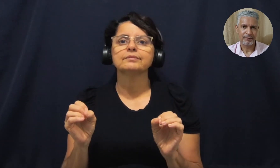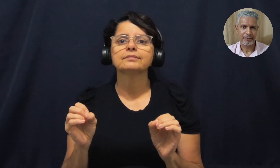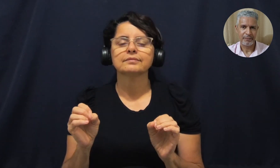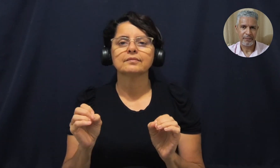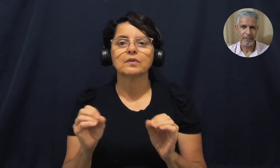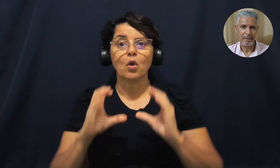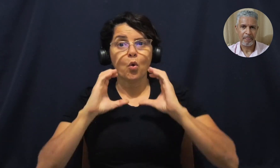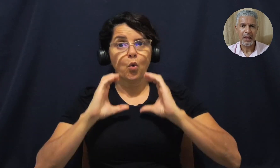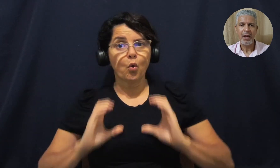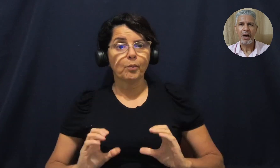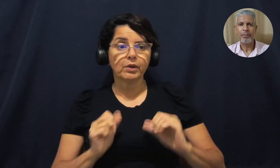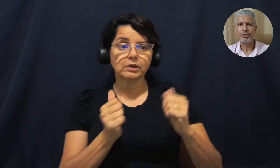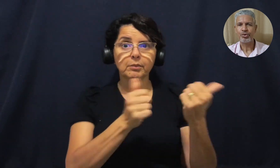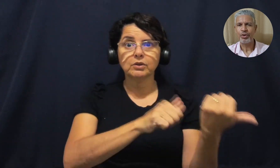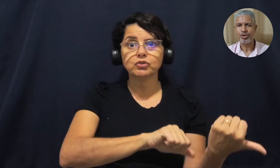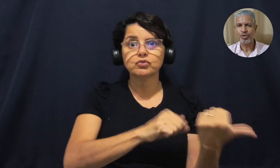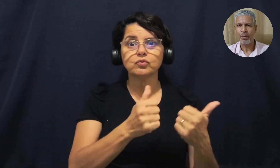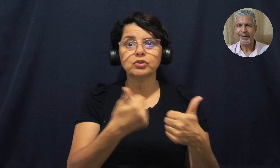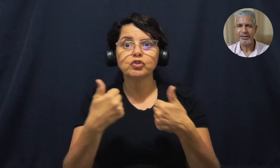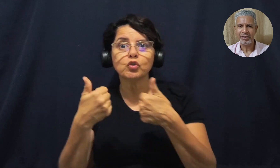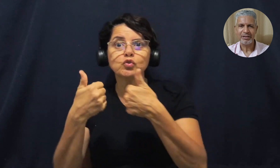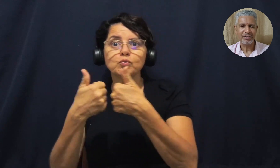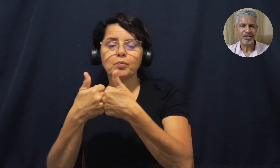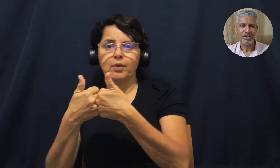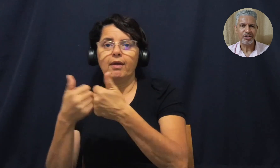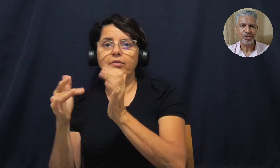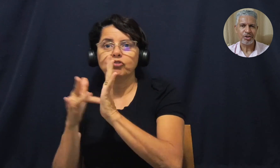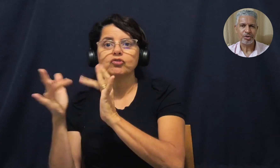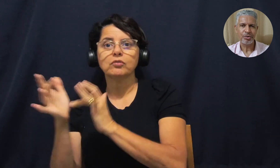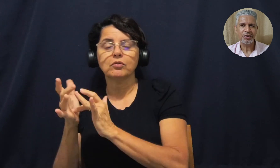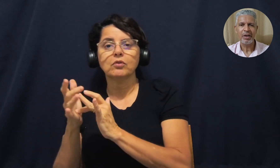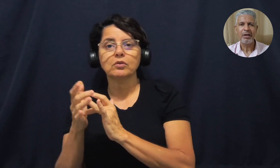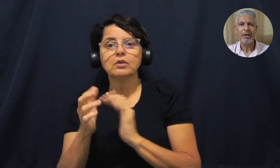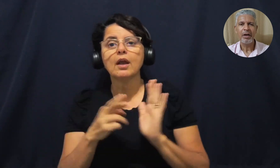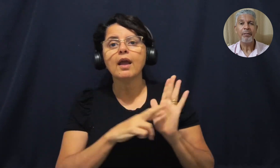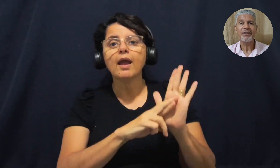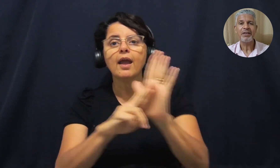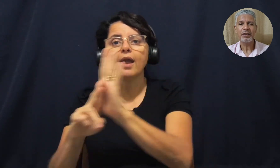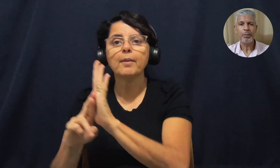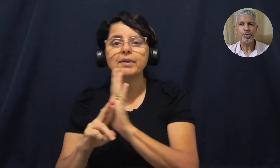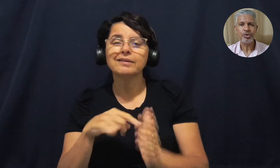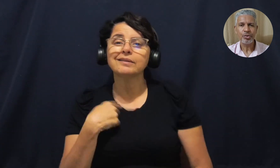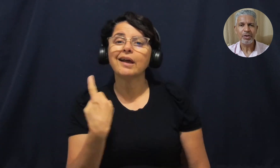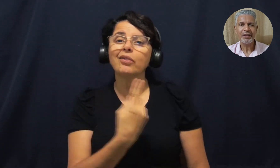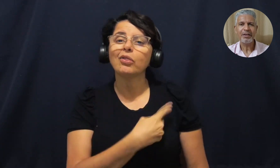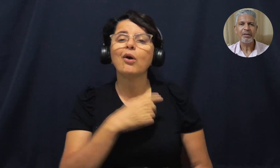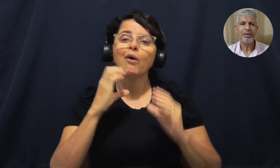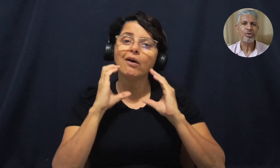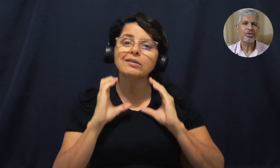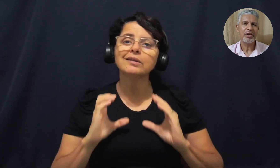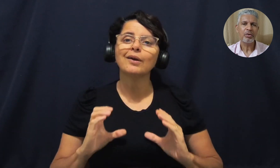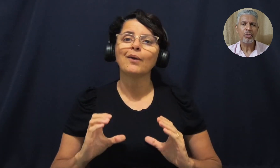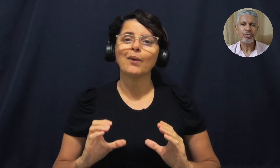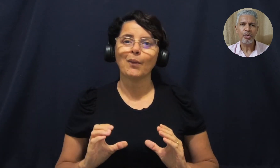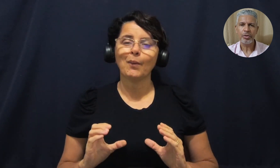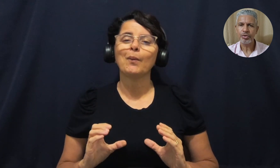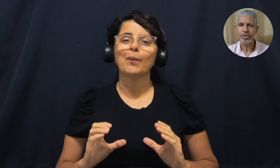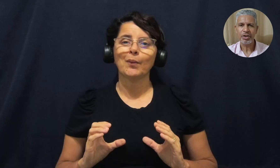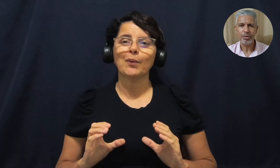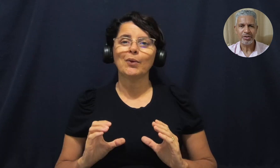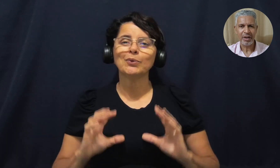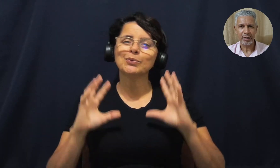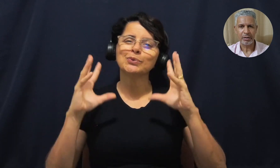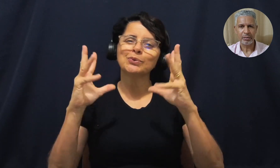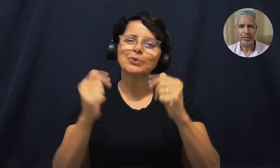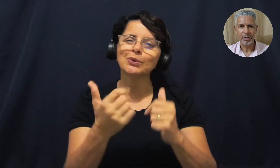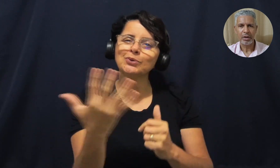julgamentos. A postura de João Batista diante de Jesus representa a postura que devemos ter com todos os